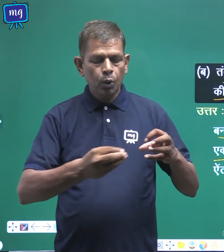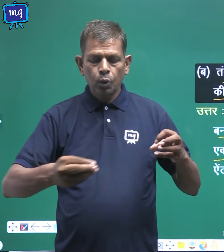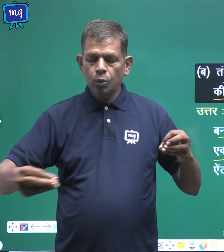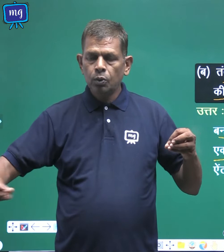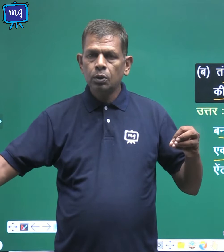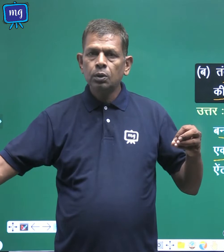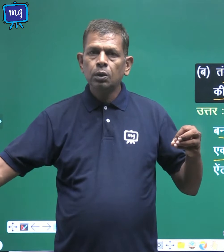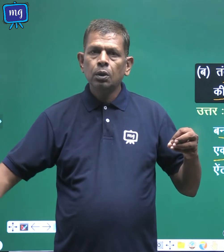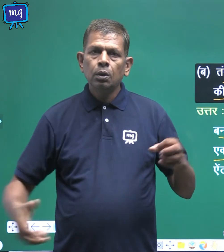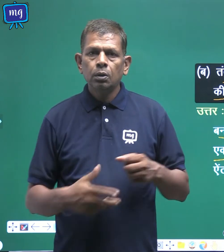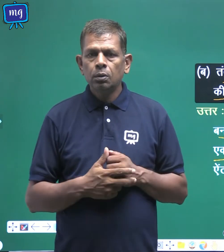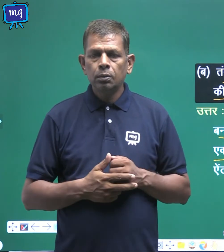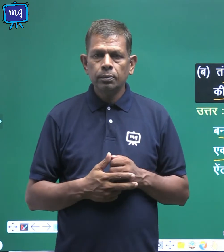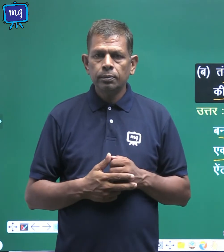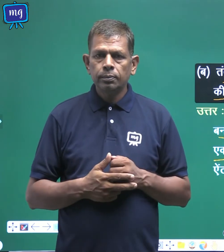रेशों को